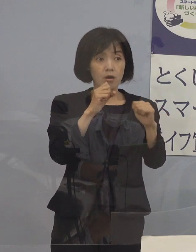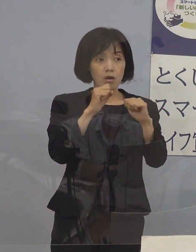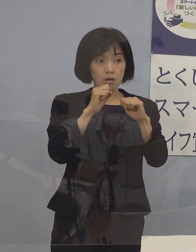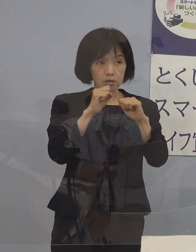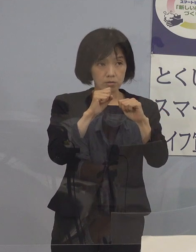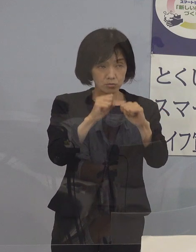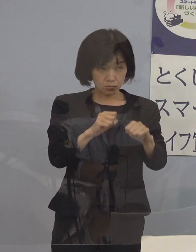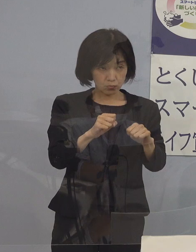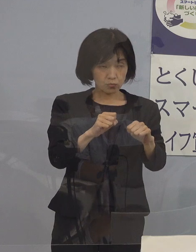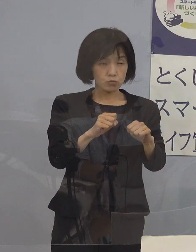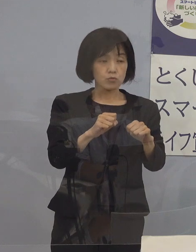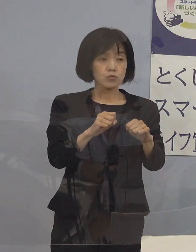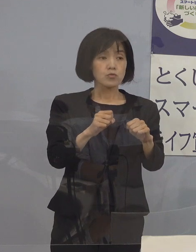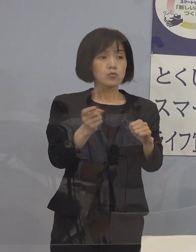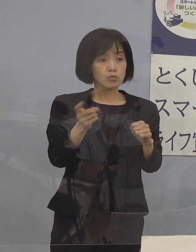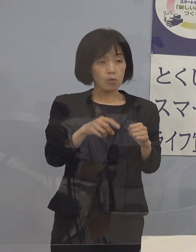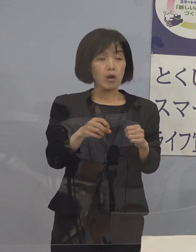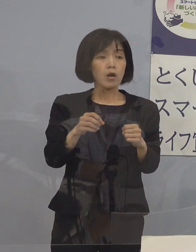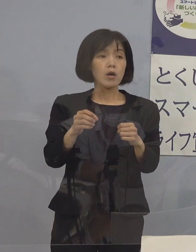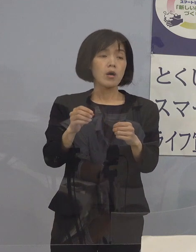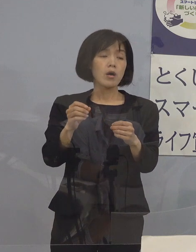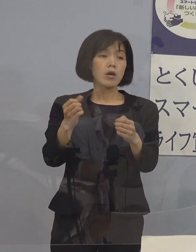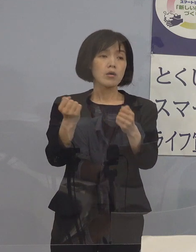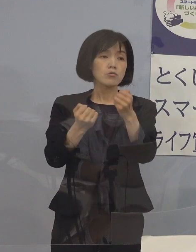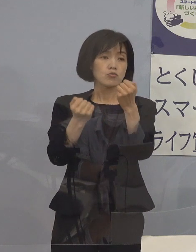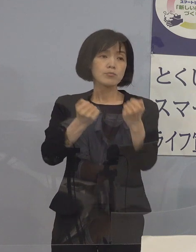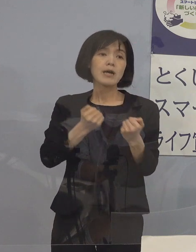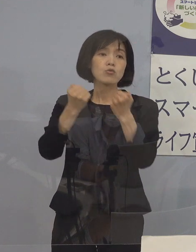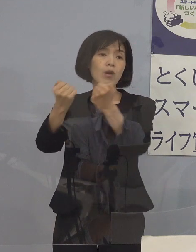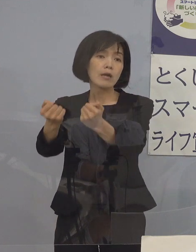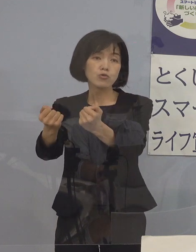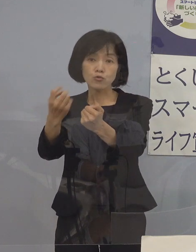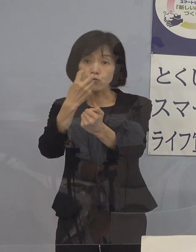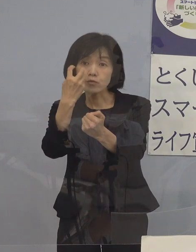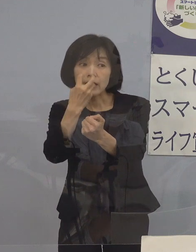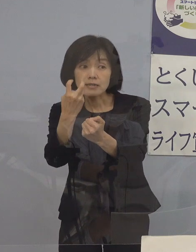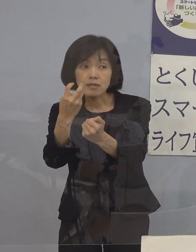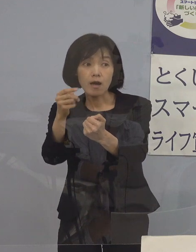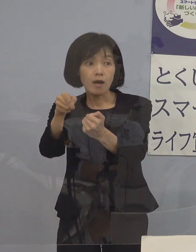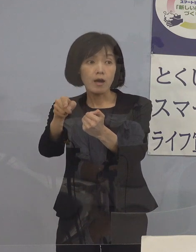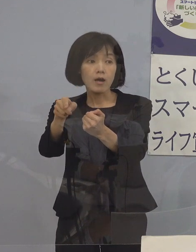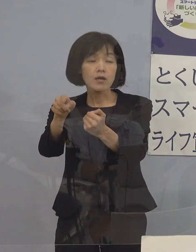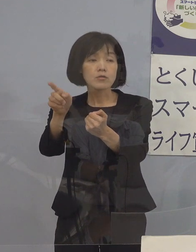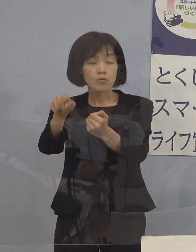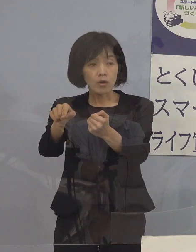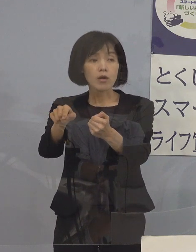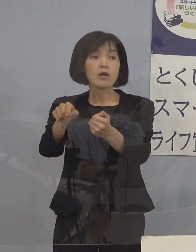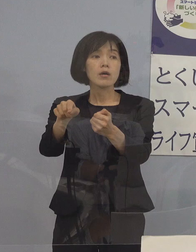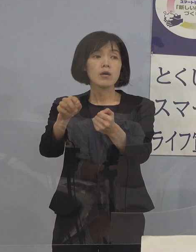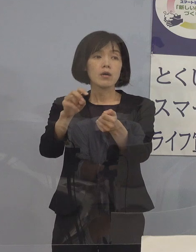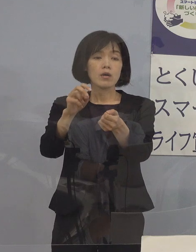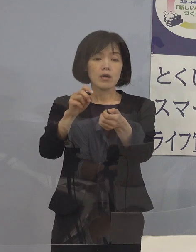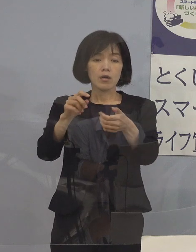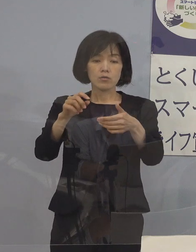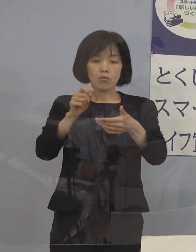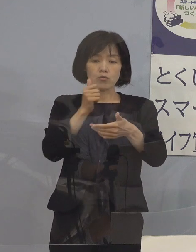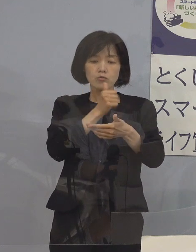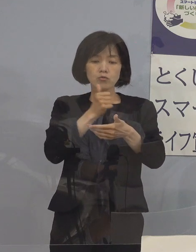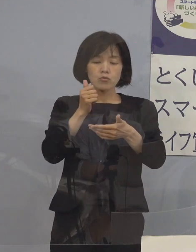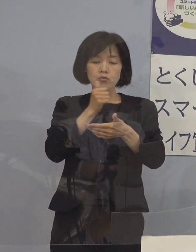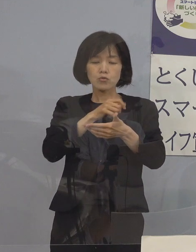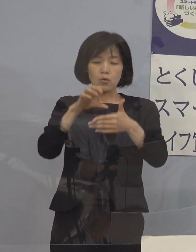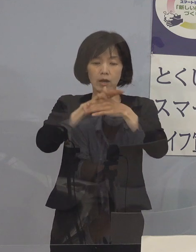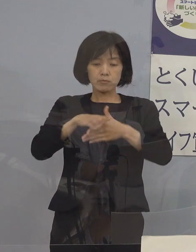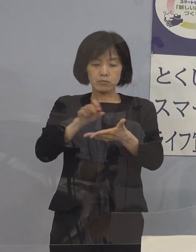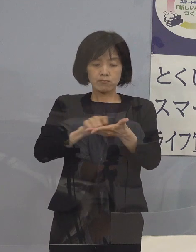し、いやいやドライブスルーの方に照会をする、あるいはそれぞれ照会状を書いて病院の方に、ま